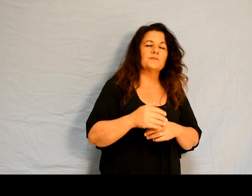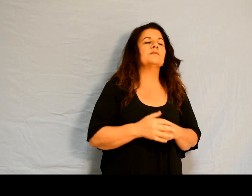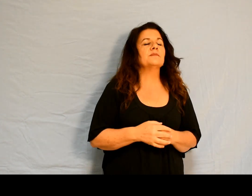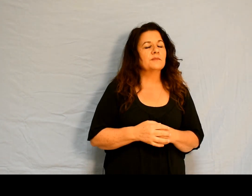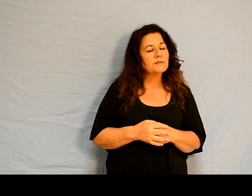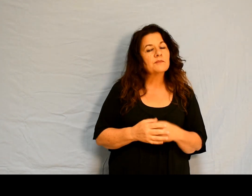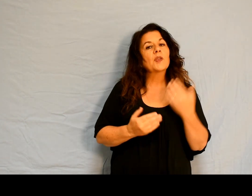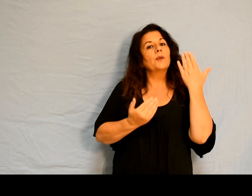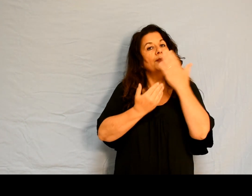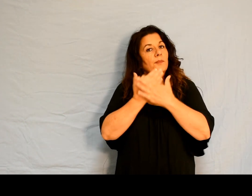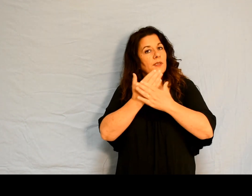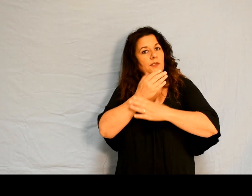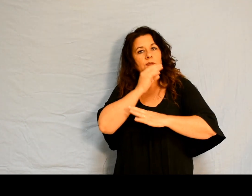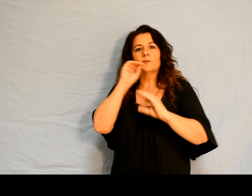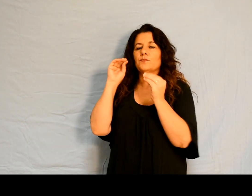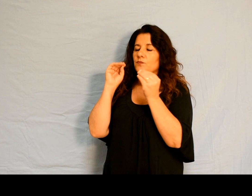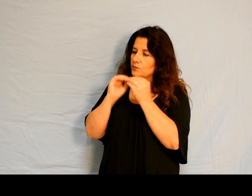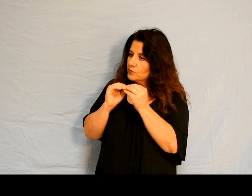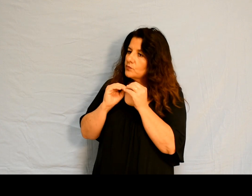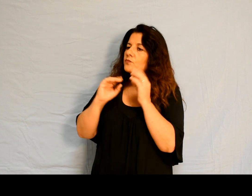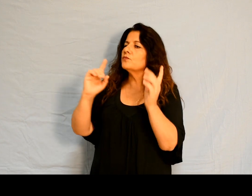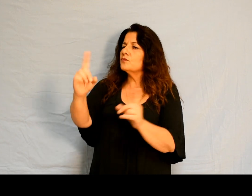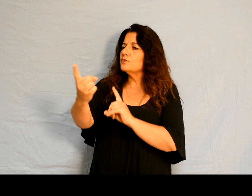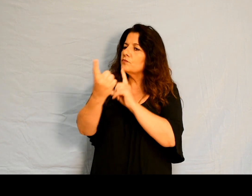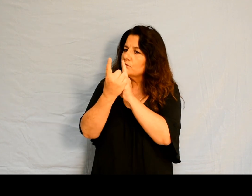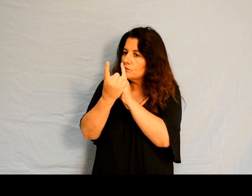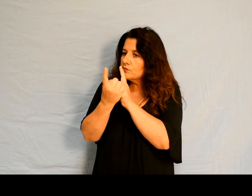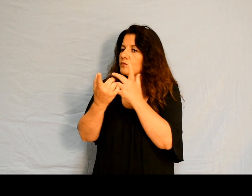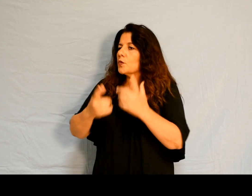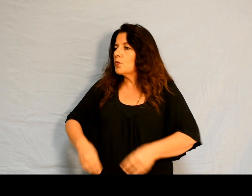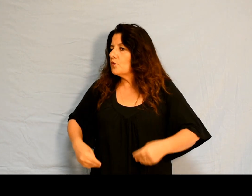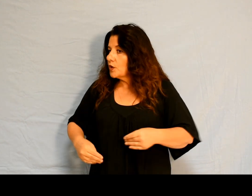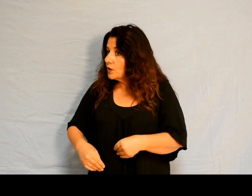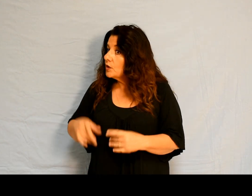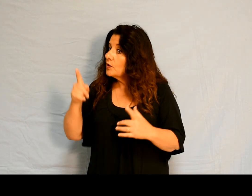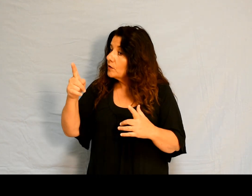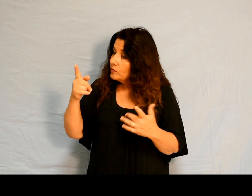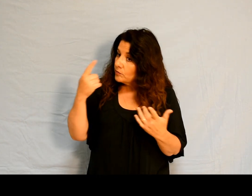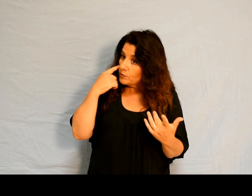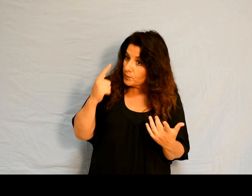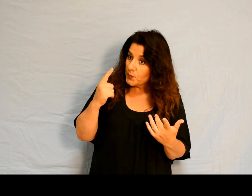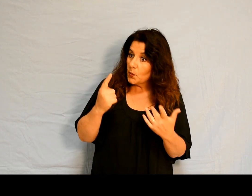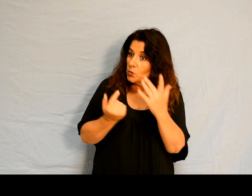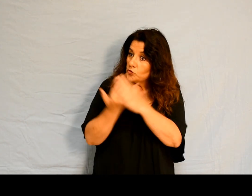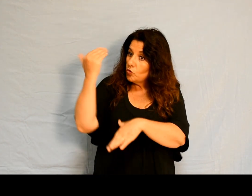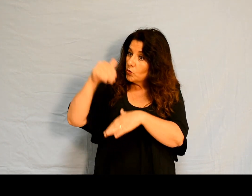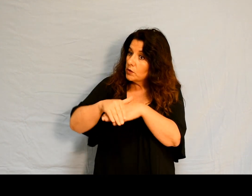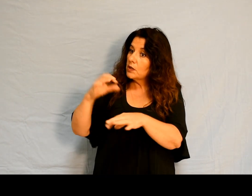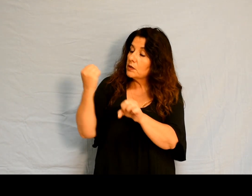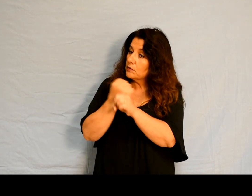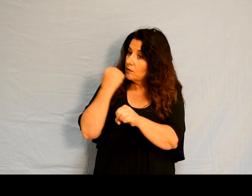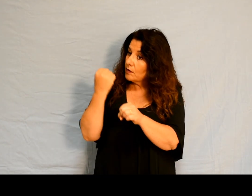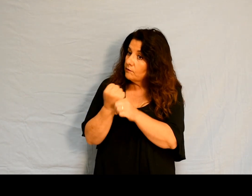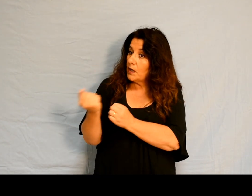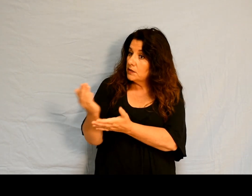Il se mit d'accord avec eux sur le salaire de la journée, un denier, c'est-à-dire une pièce